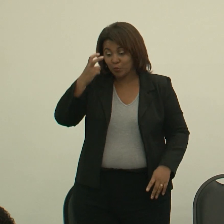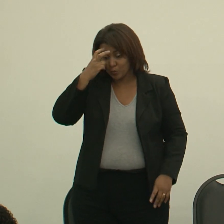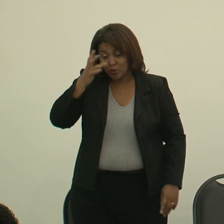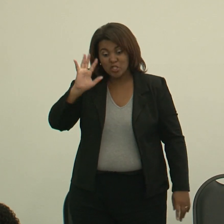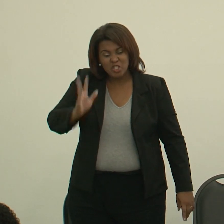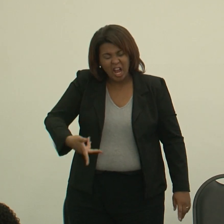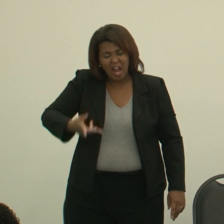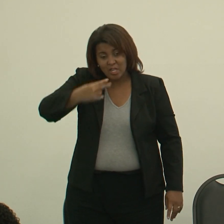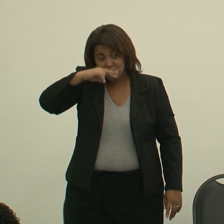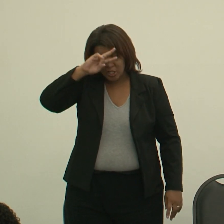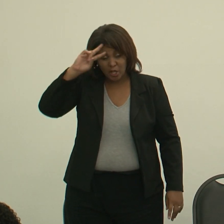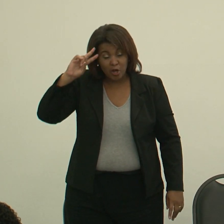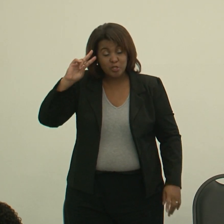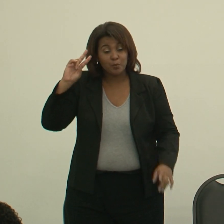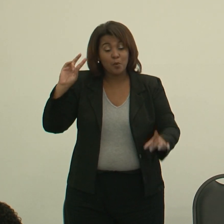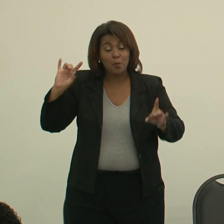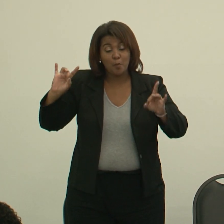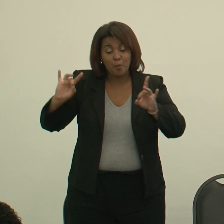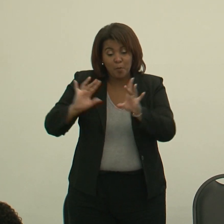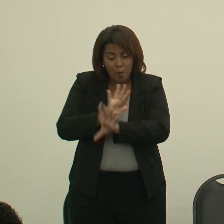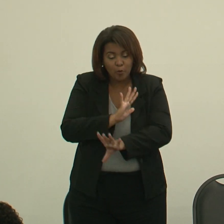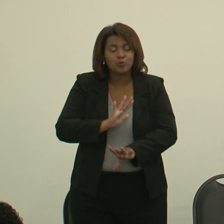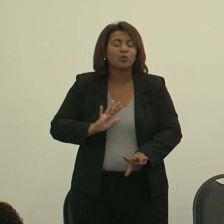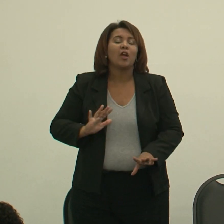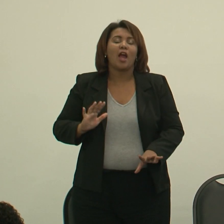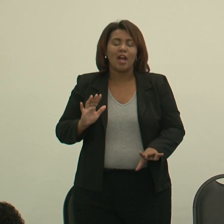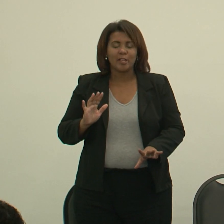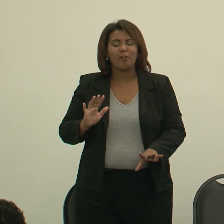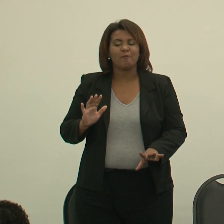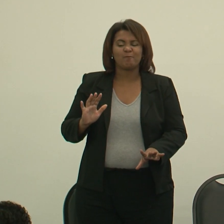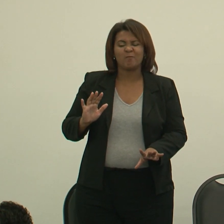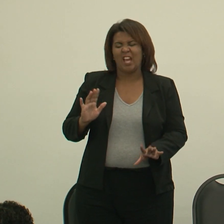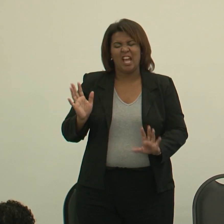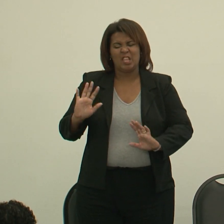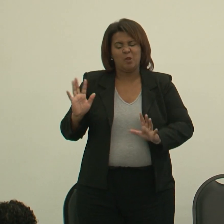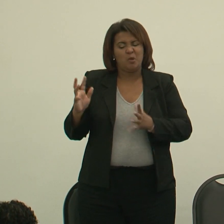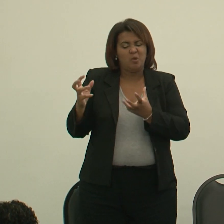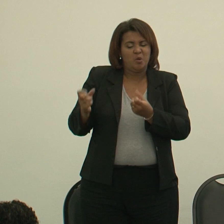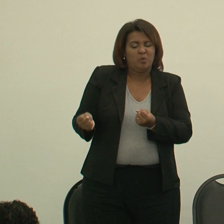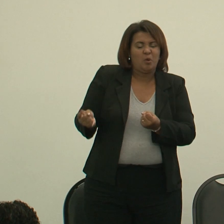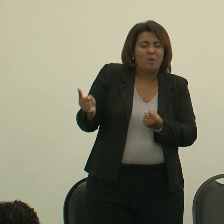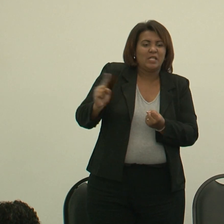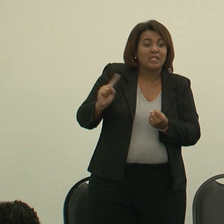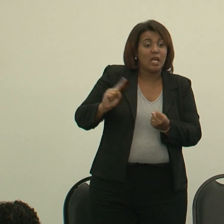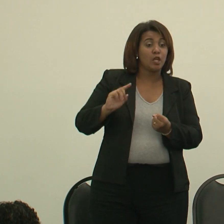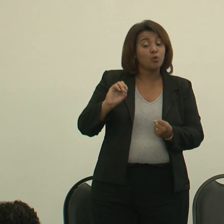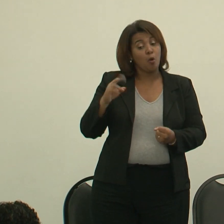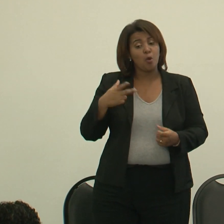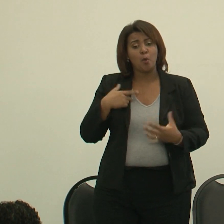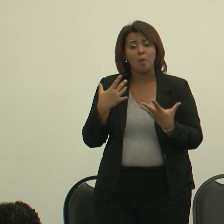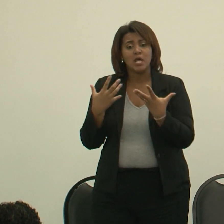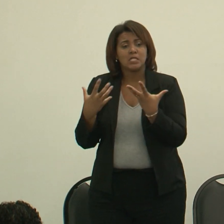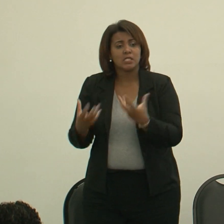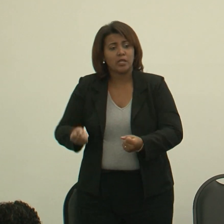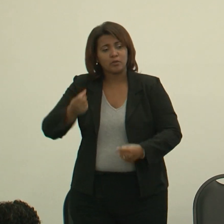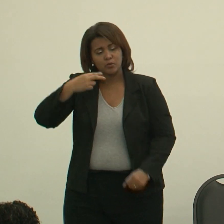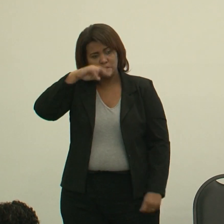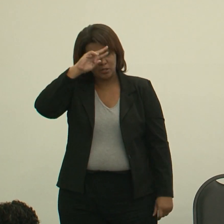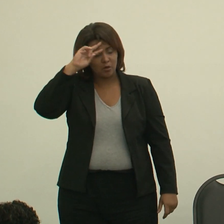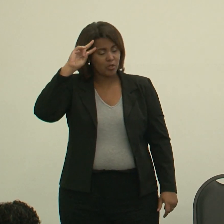repeti-las. Ou negá-las, que esse é o trabalho, né? É você recusar e desconstruir determinados estereótipos.